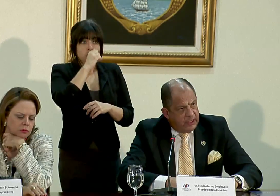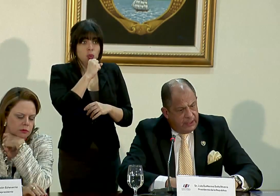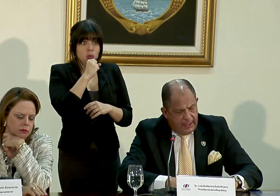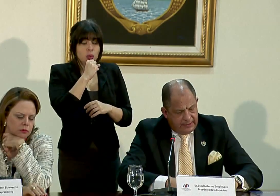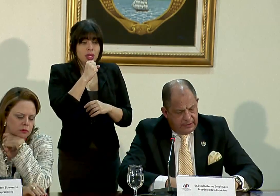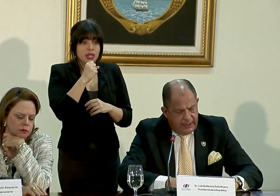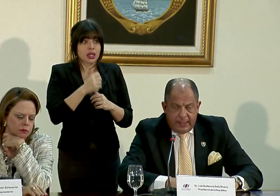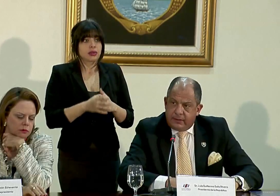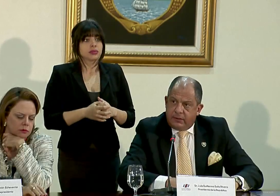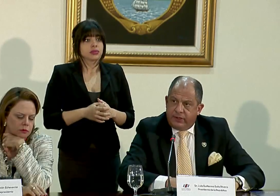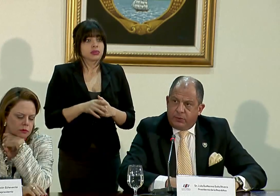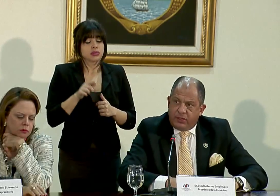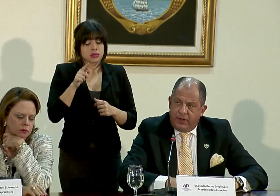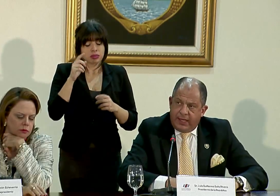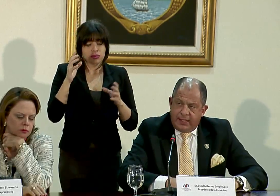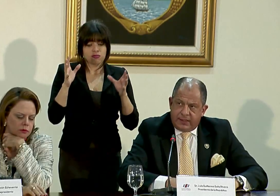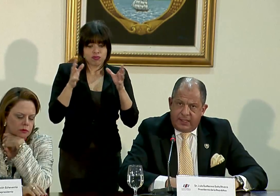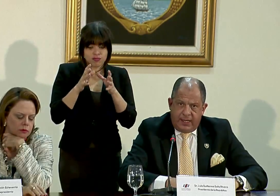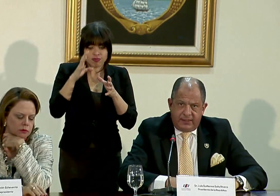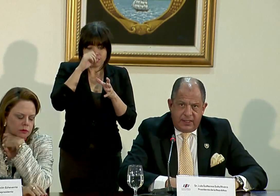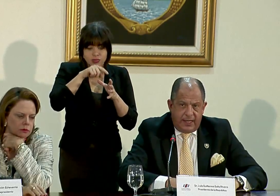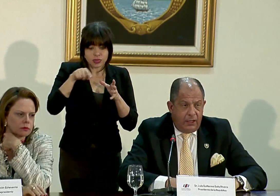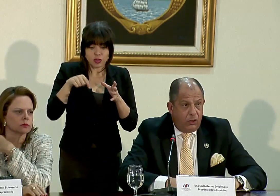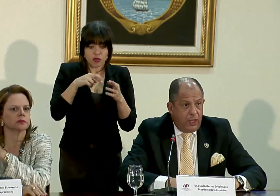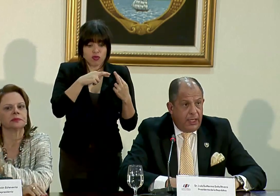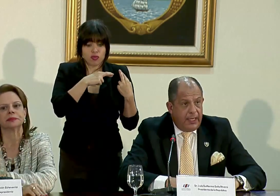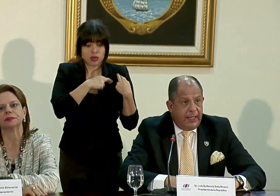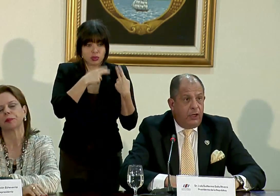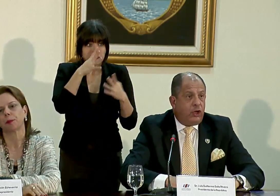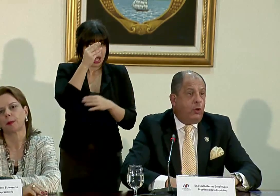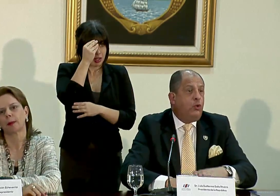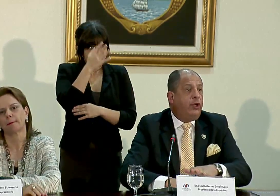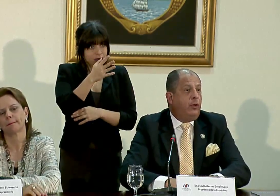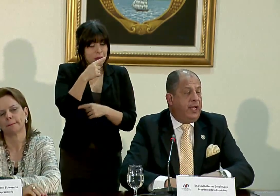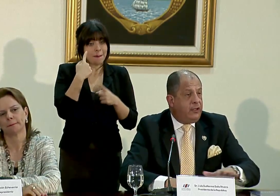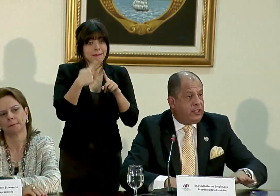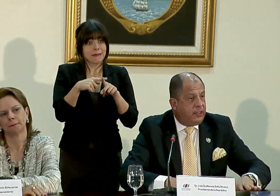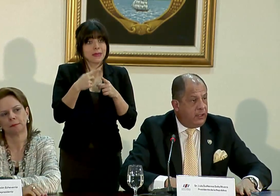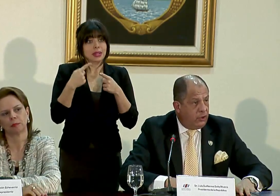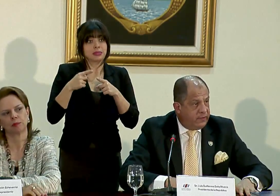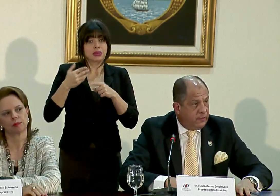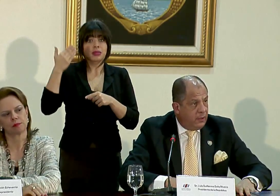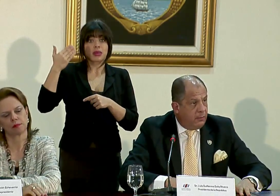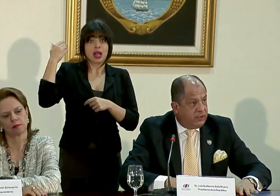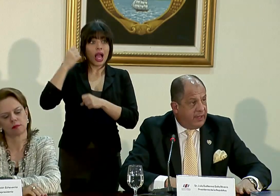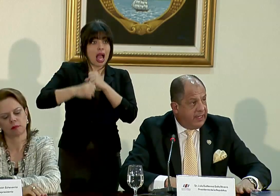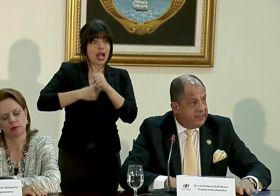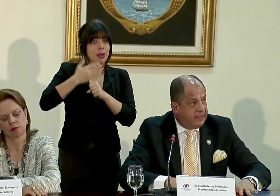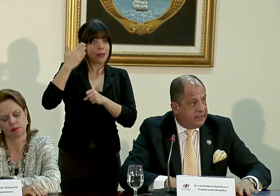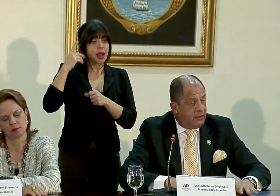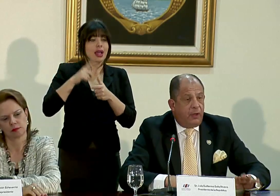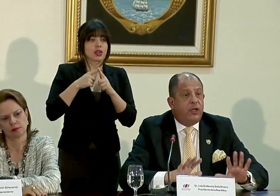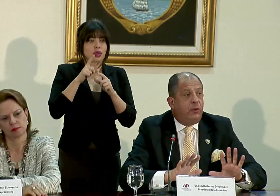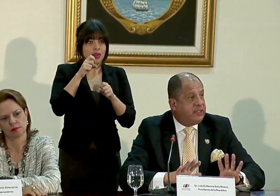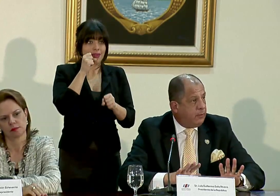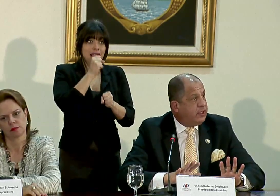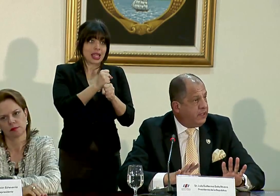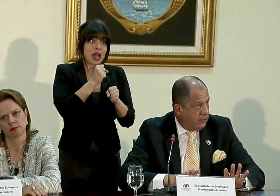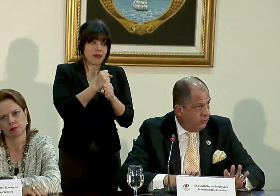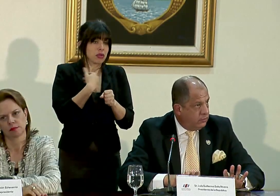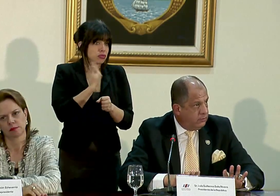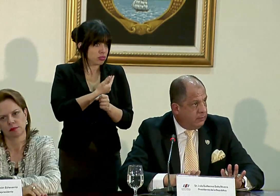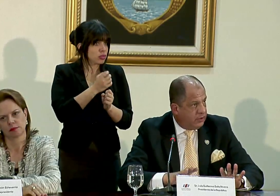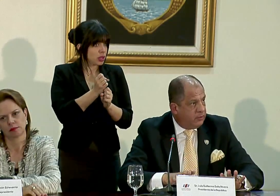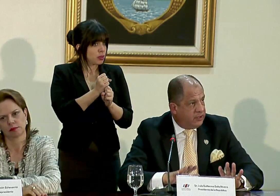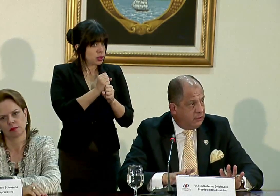luz de las responsabilidades que he señalado y de lo que ha ocurrido en años anteriores, pues habrá que hacer ese trabajo que lo estamos